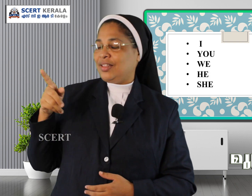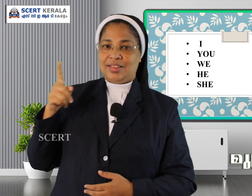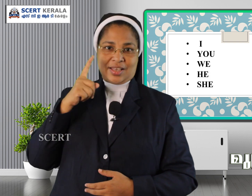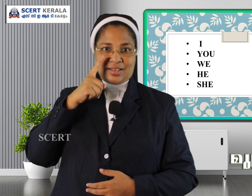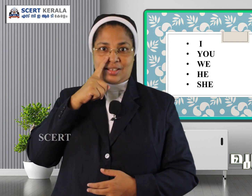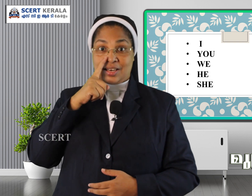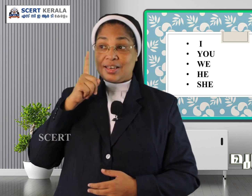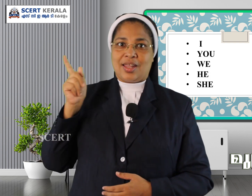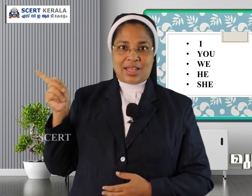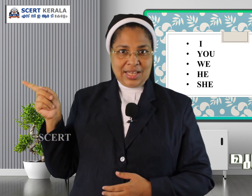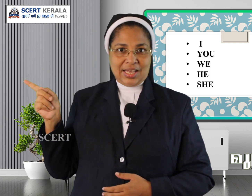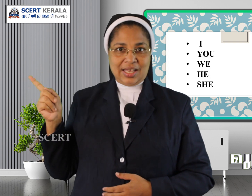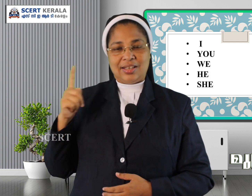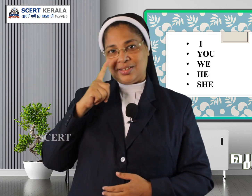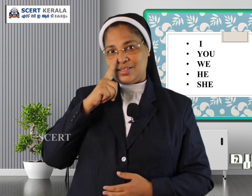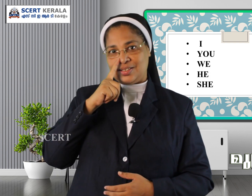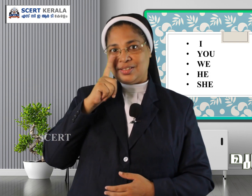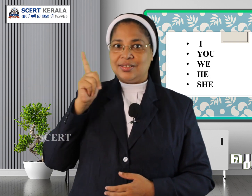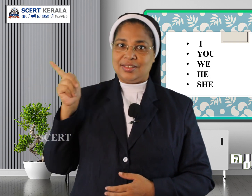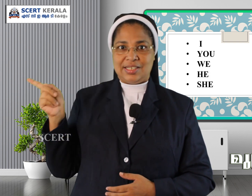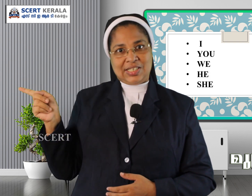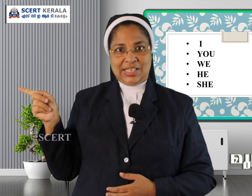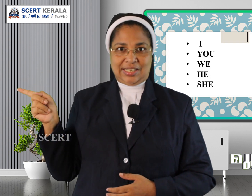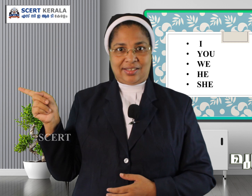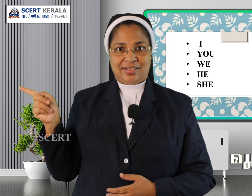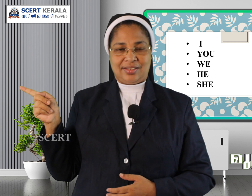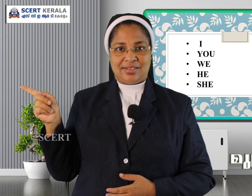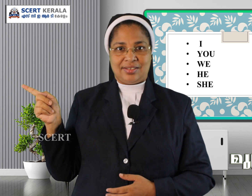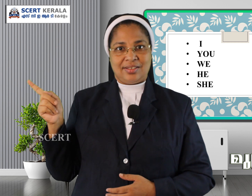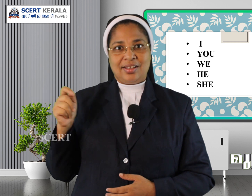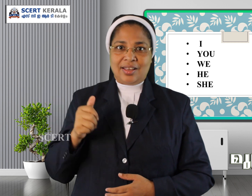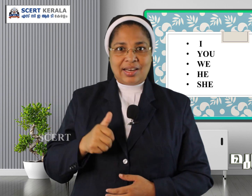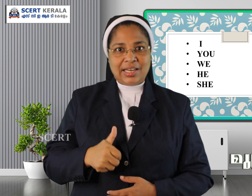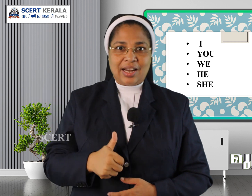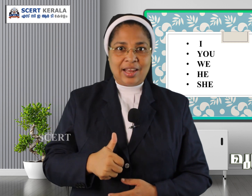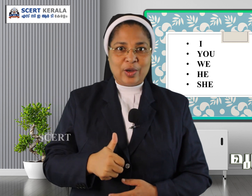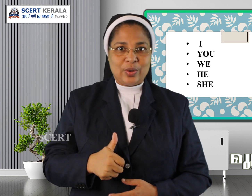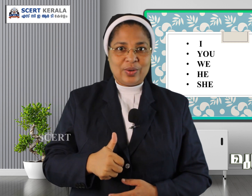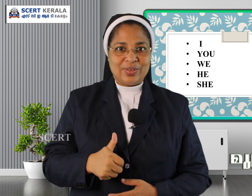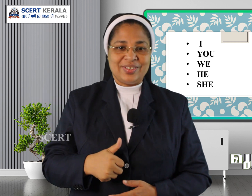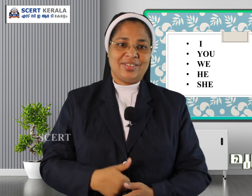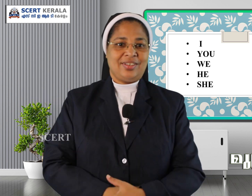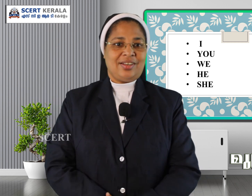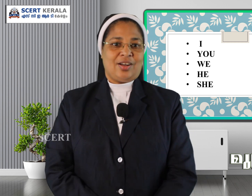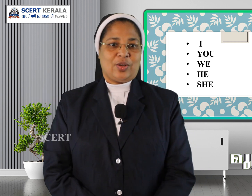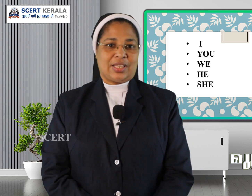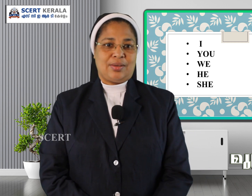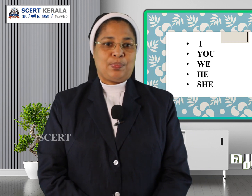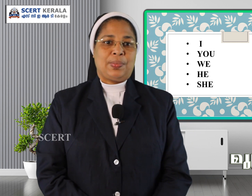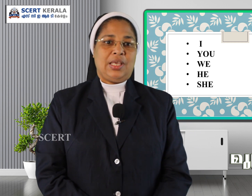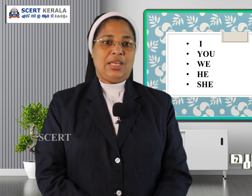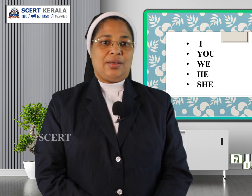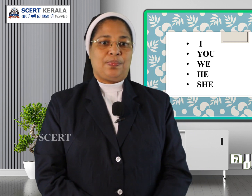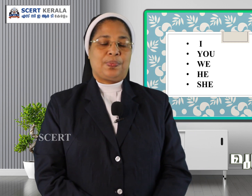ദെൻ ഹി, ഷീ. ക്ലിയർ ആയല്ലോ? ഓക്കെ, ഇനി